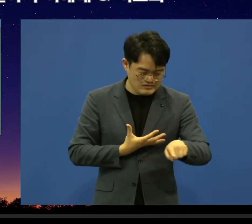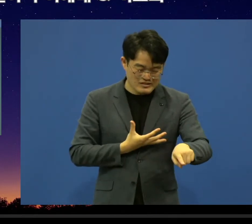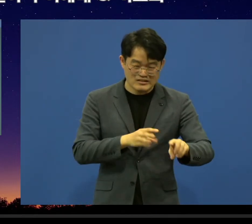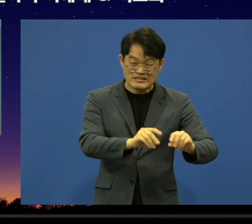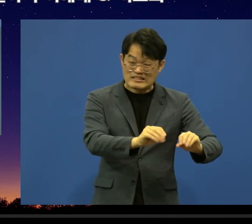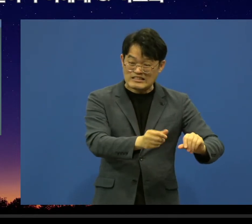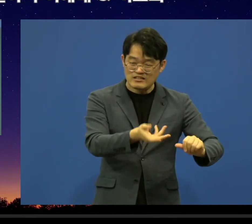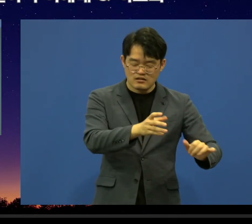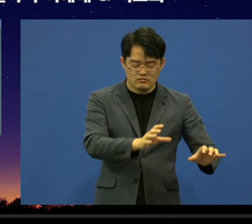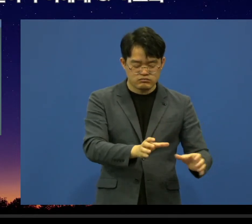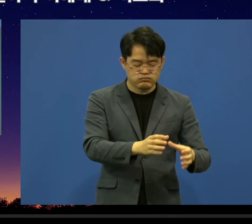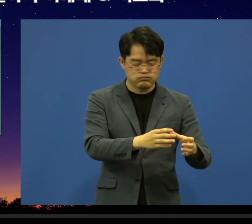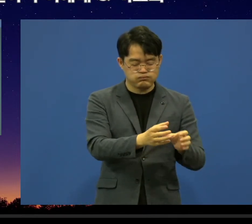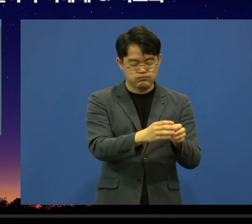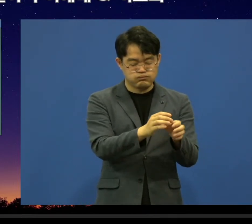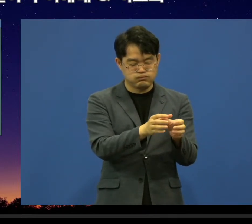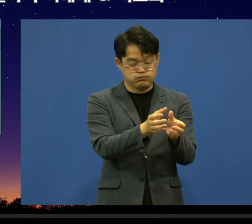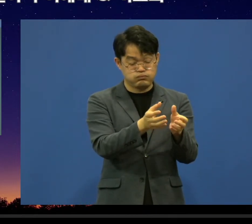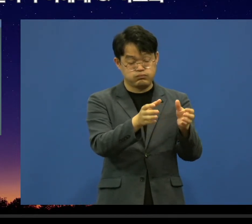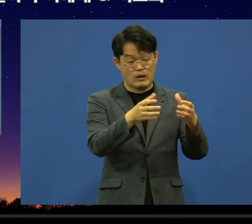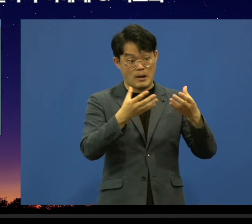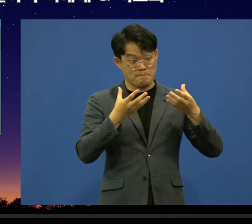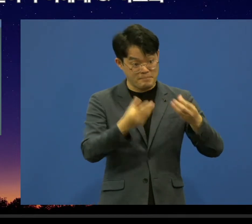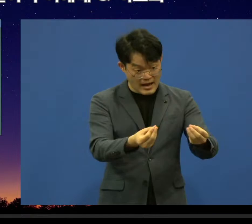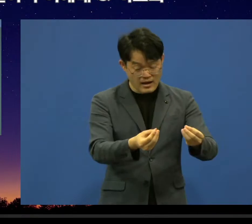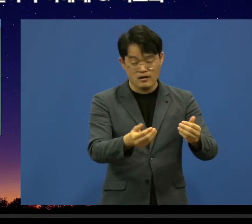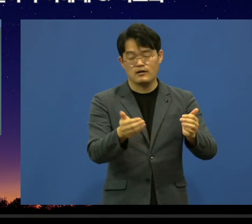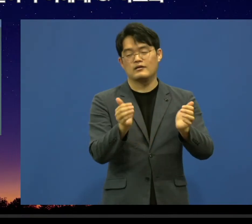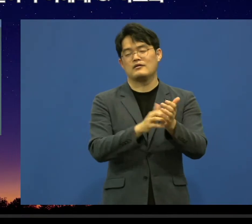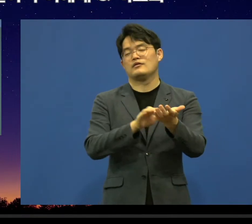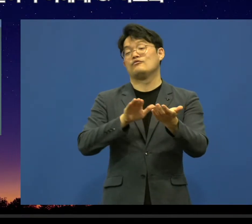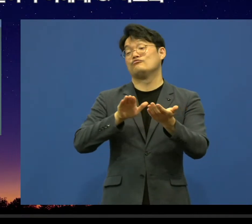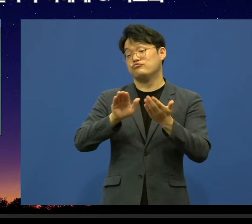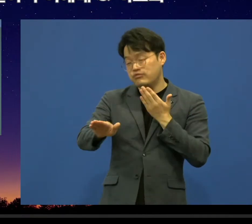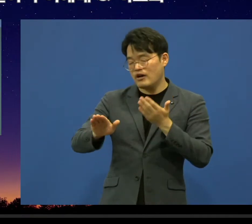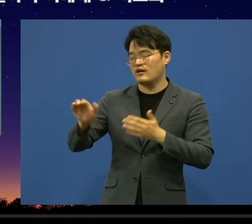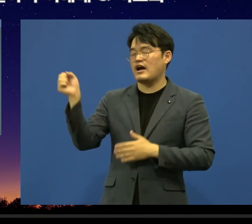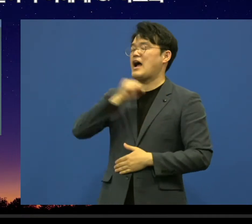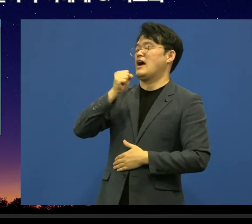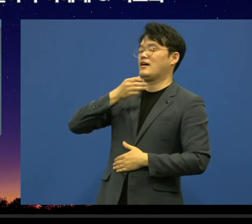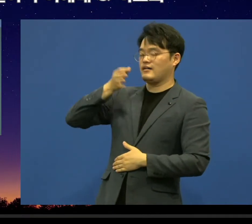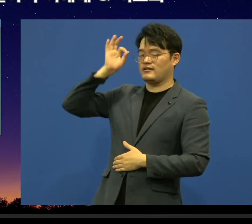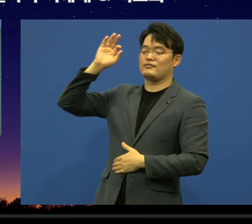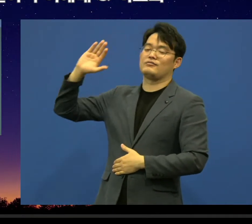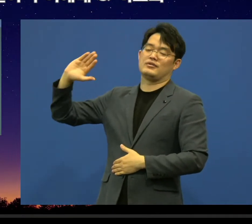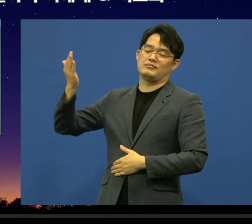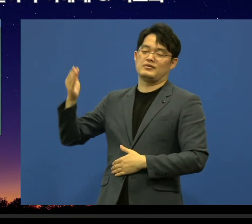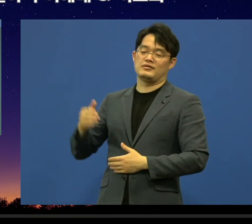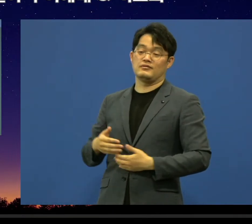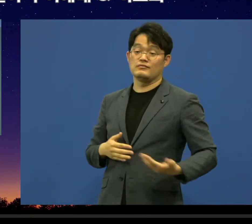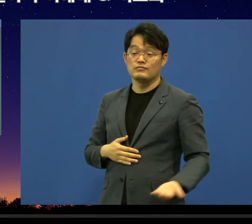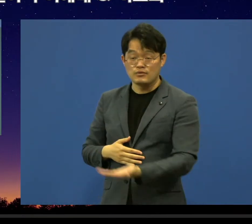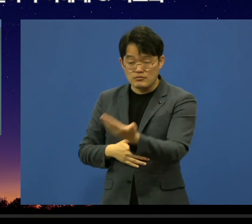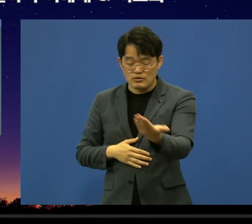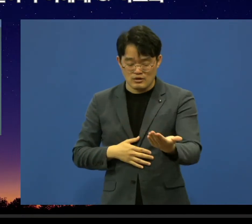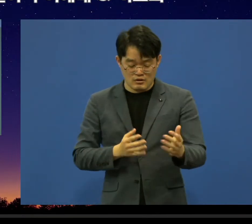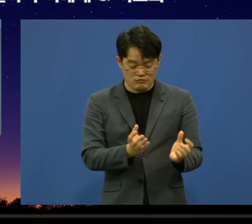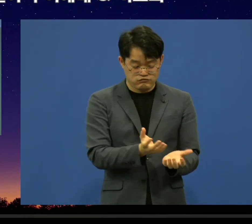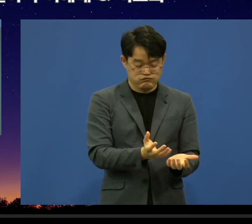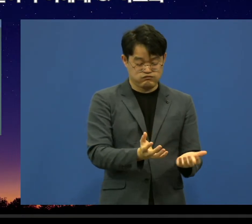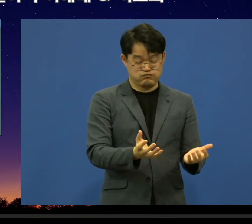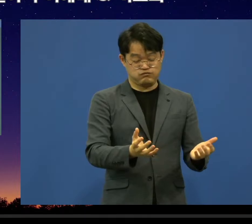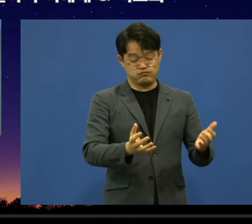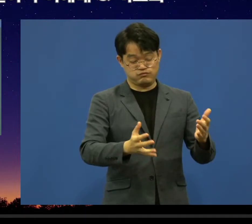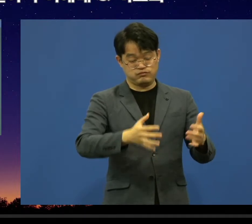토기가 빚어지고 있을 때 다 마르지 않은 상태에서는 무언가 담으면요, 토기는 곧 찌그러지며